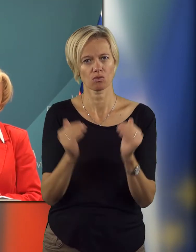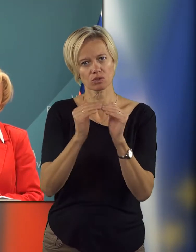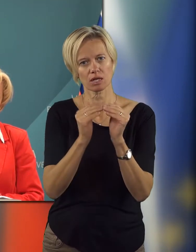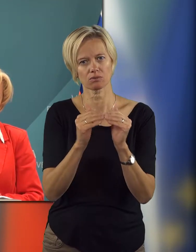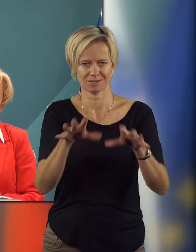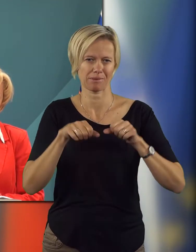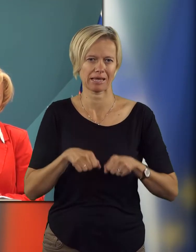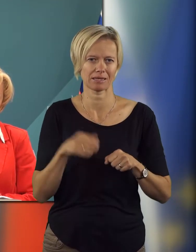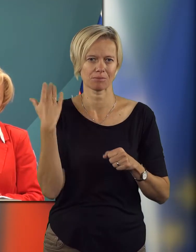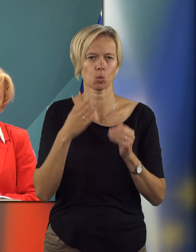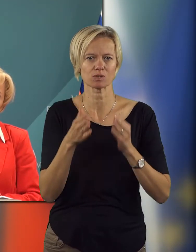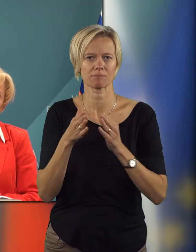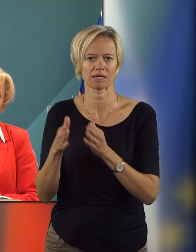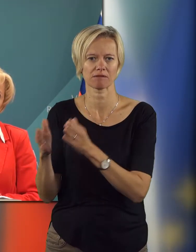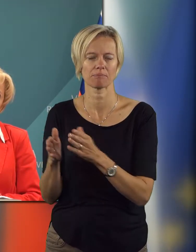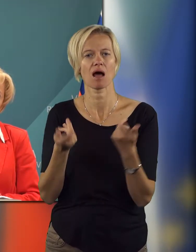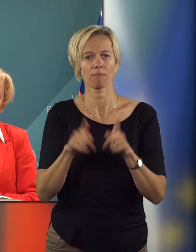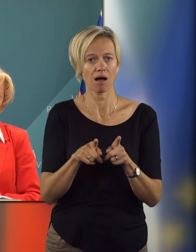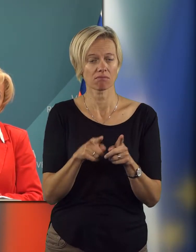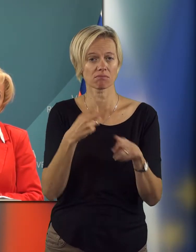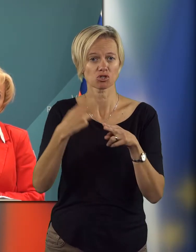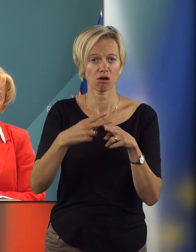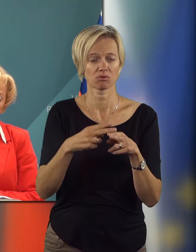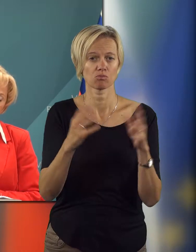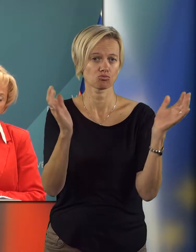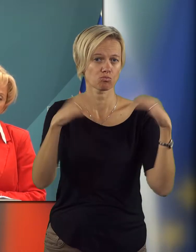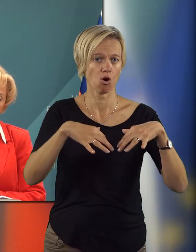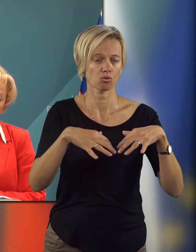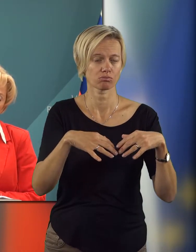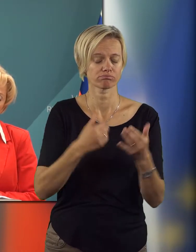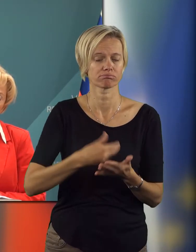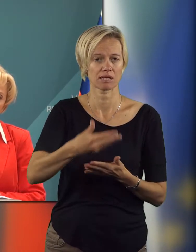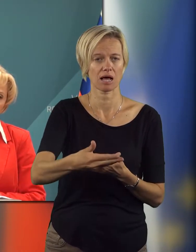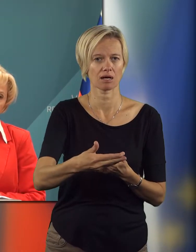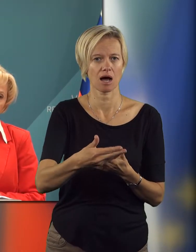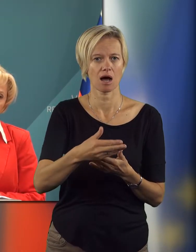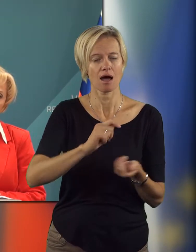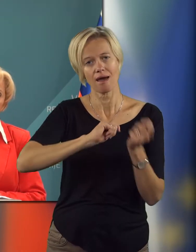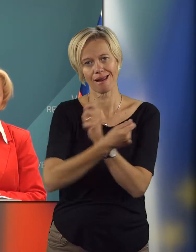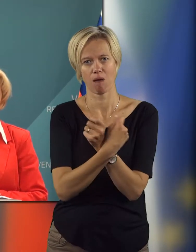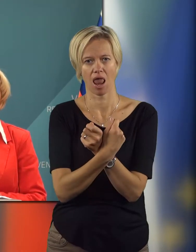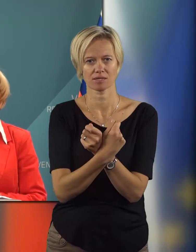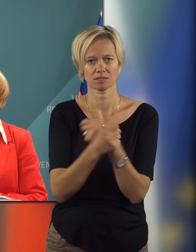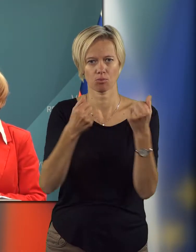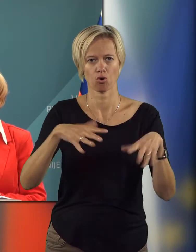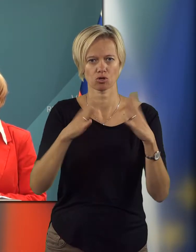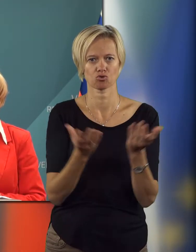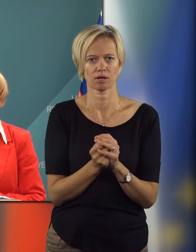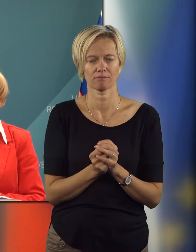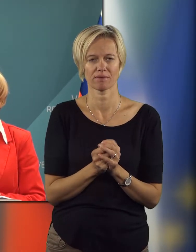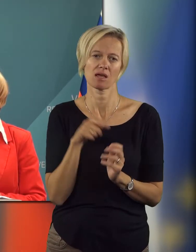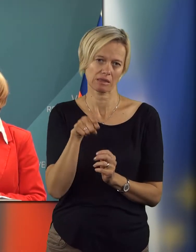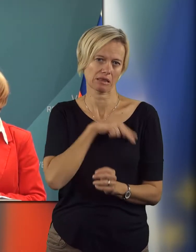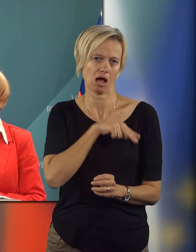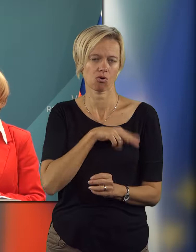v skladu z sprejetimi usmeritvami ali pa Državnemu zboru predlaga rebalans proračuna.